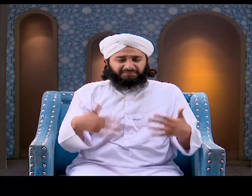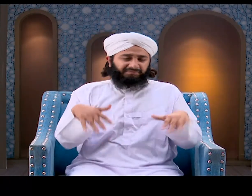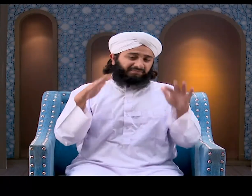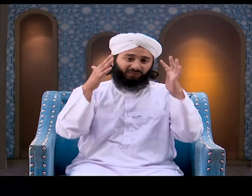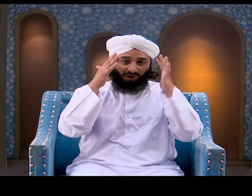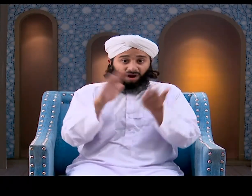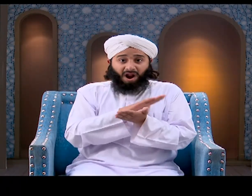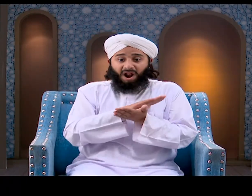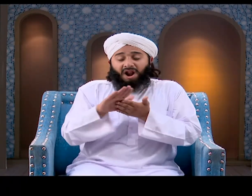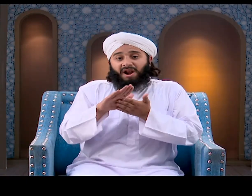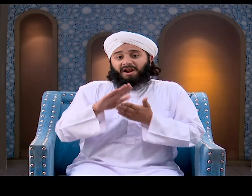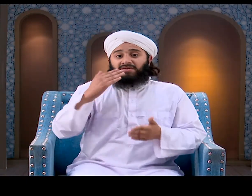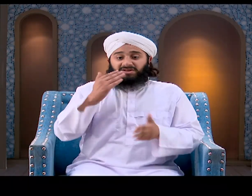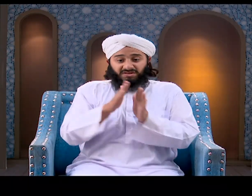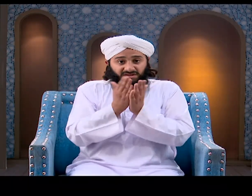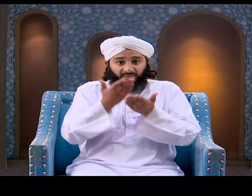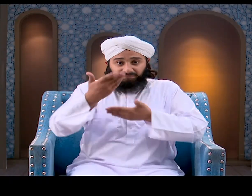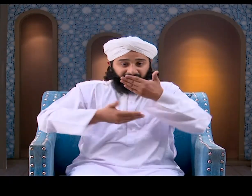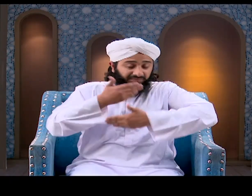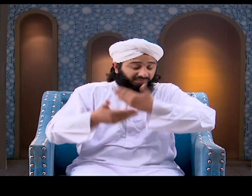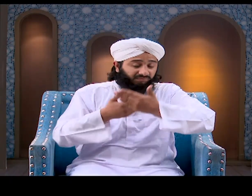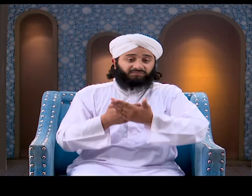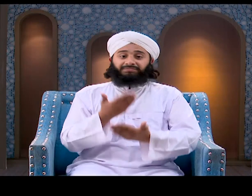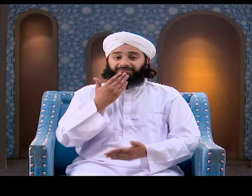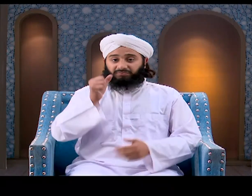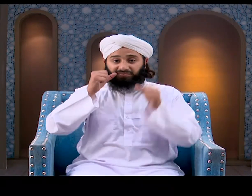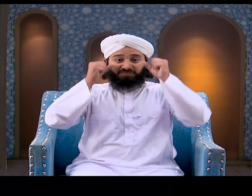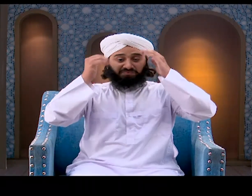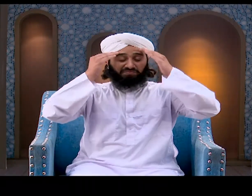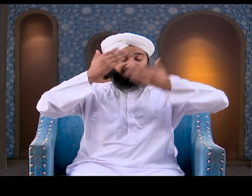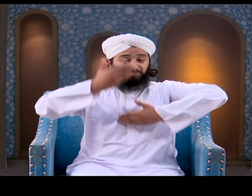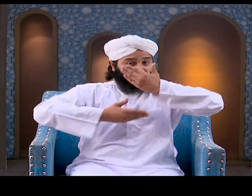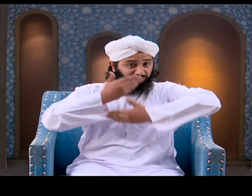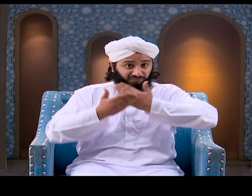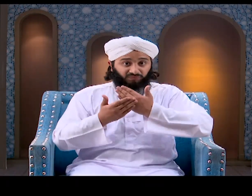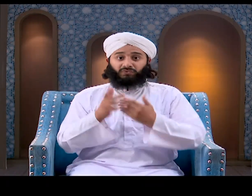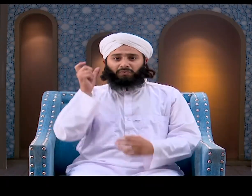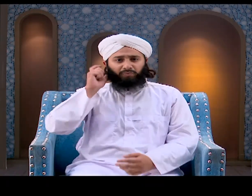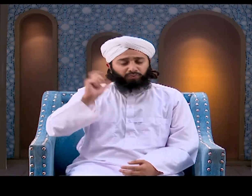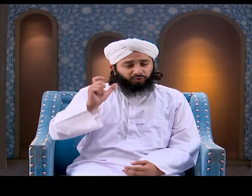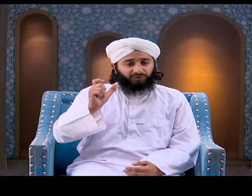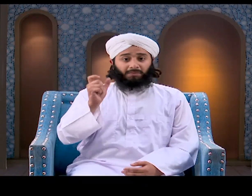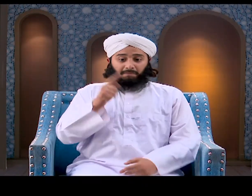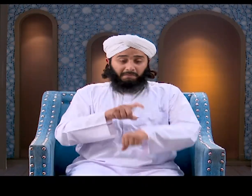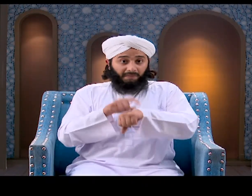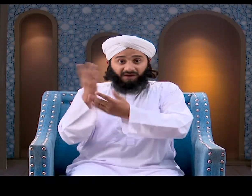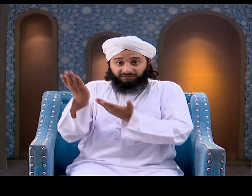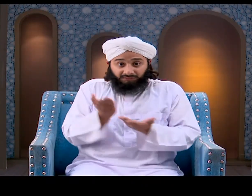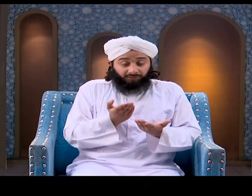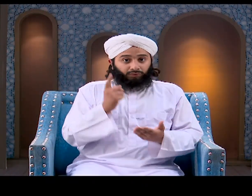پاک ہے، اللہ کے آخری نبی مکی مدنی صلی اللہ علیہ وسلم نے فرمایا جب مومن کی موت کا وقت آتا ہے تو رحمت کے